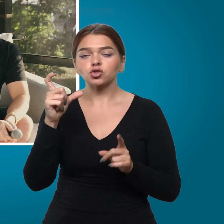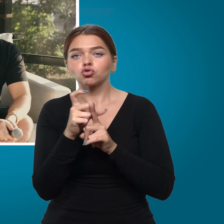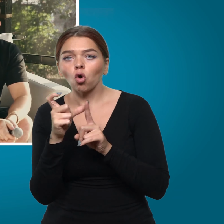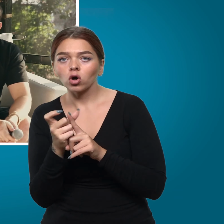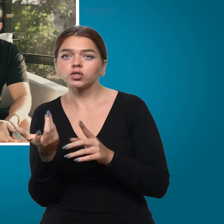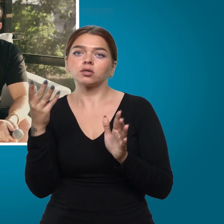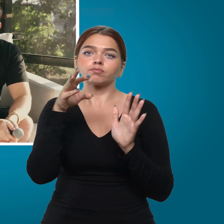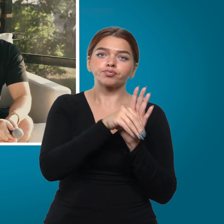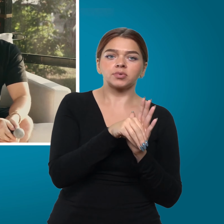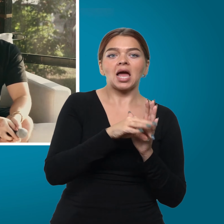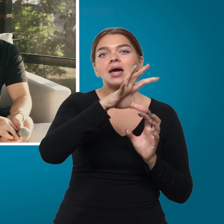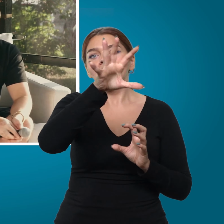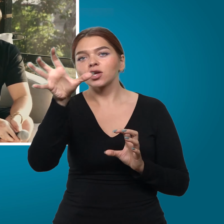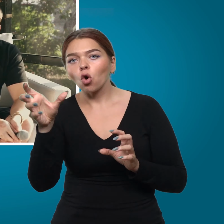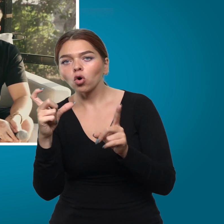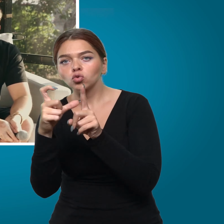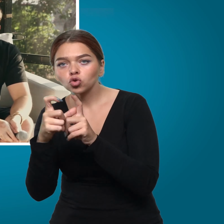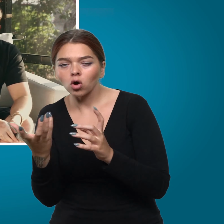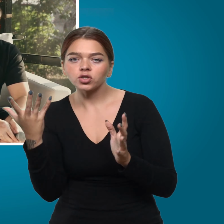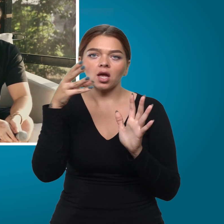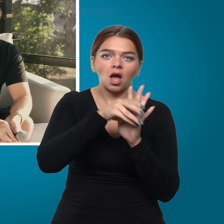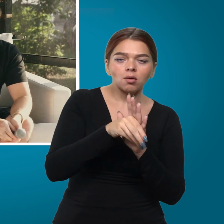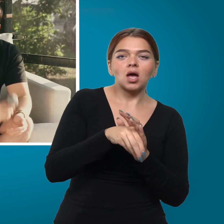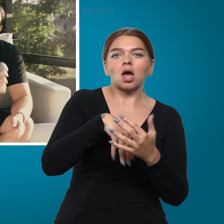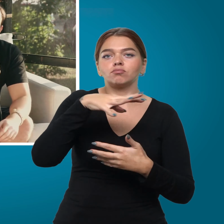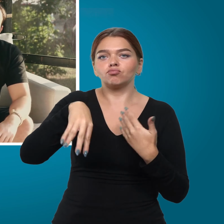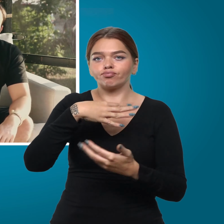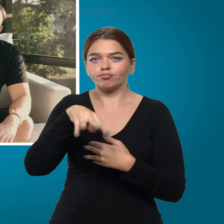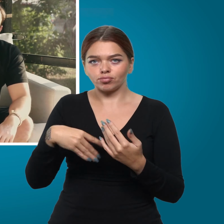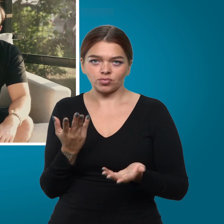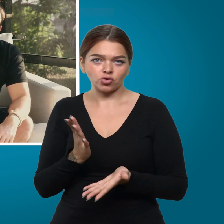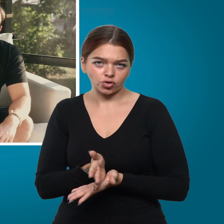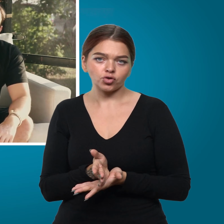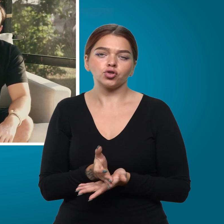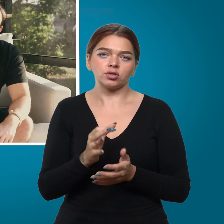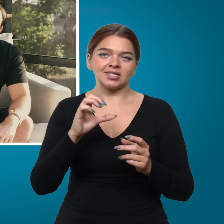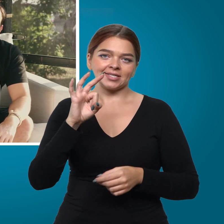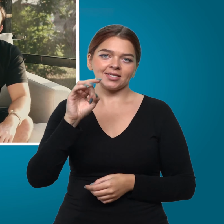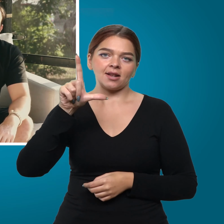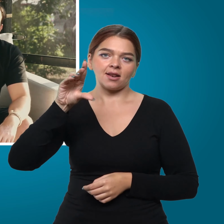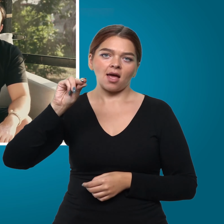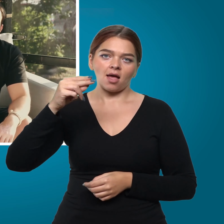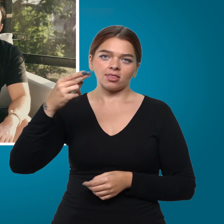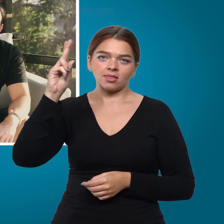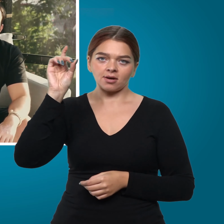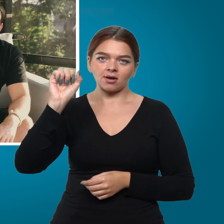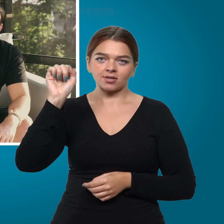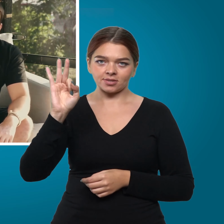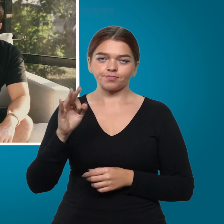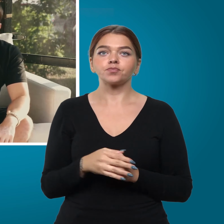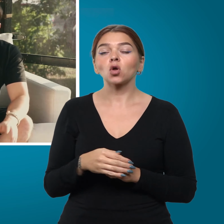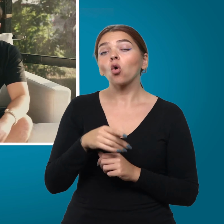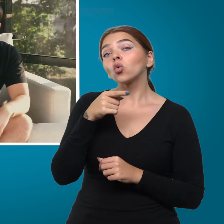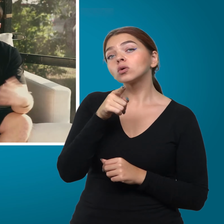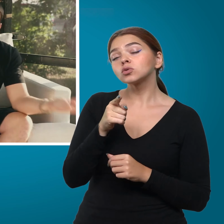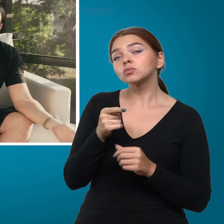Bet čia toks jau ta, su tarmėm, su sakykime, regionai susijęs dalykas. Bet mūsų slengas ir to ir